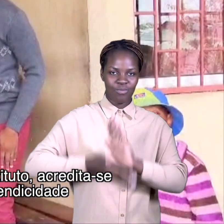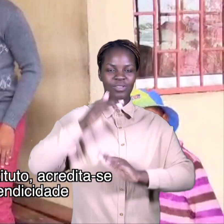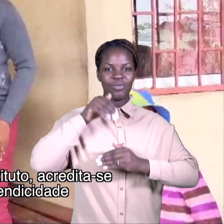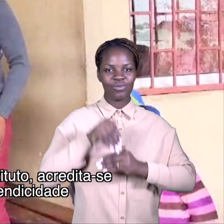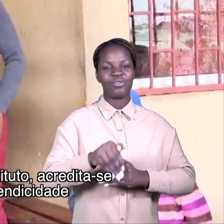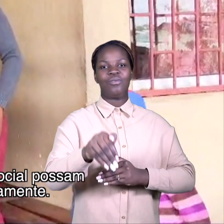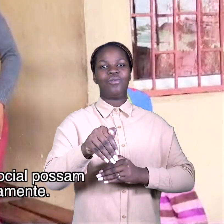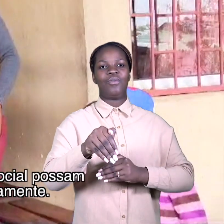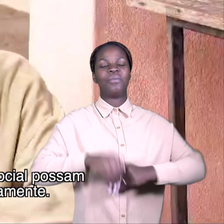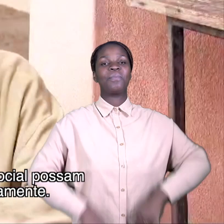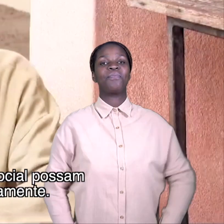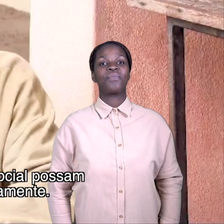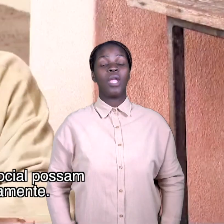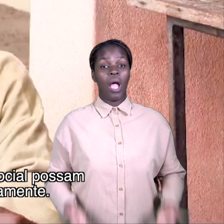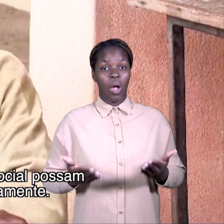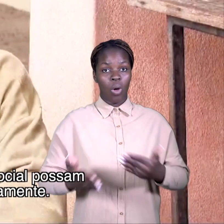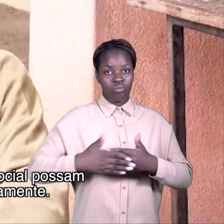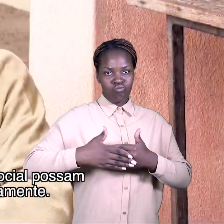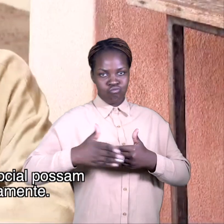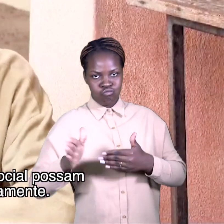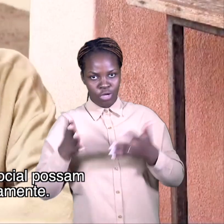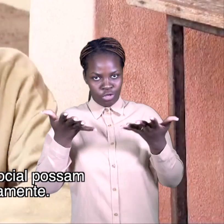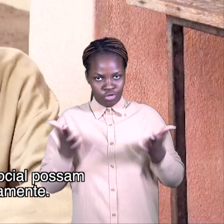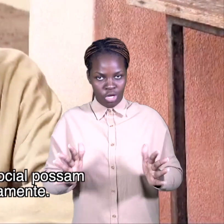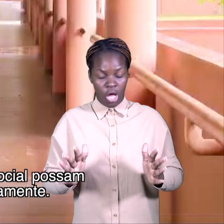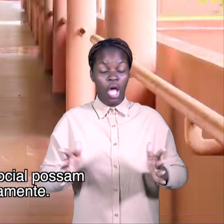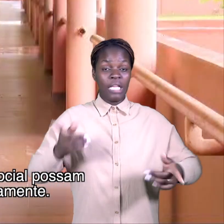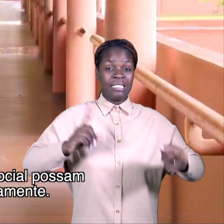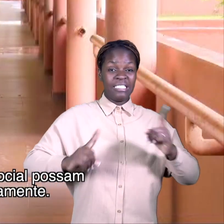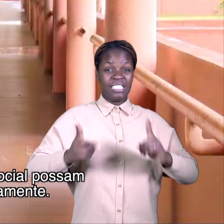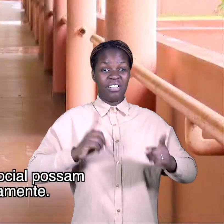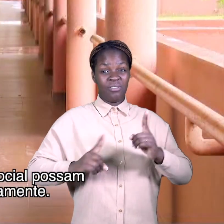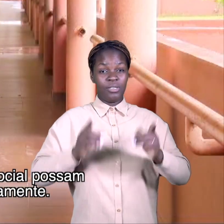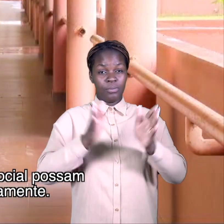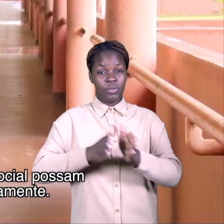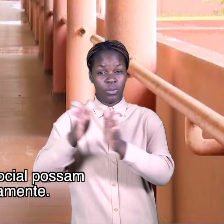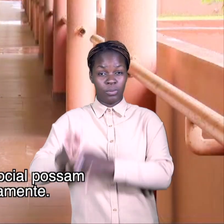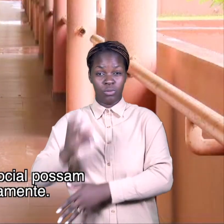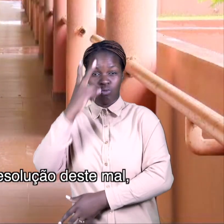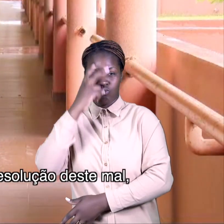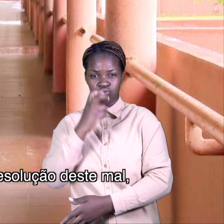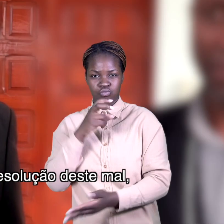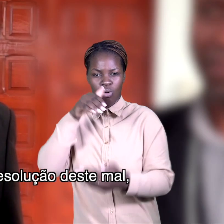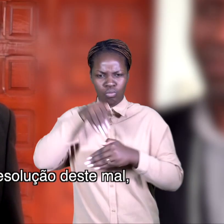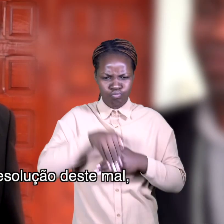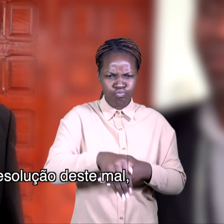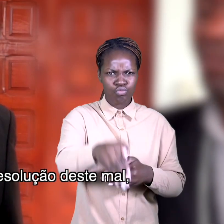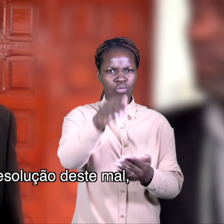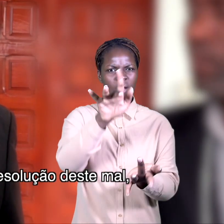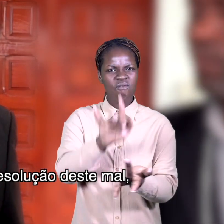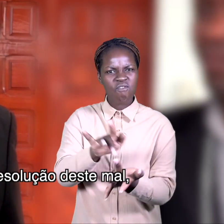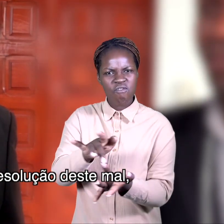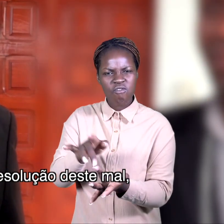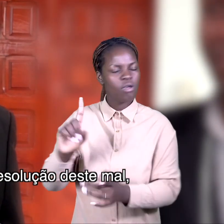de mendicidade por parte deste grupo social possam reduzir significativamente. Bem,